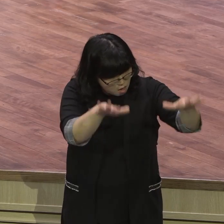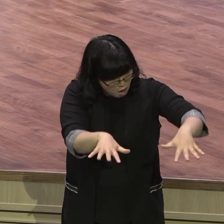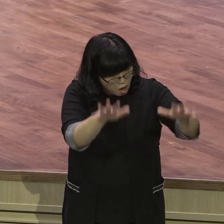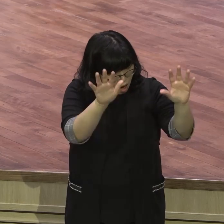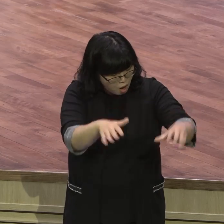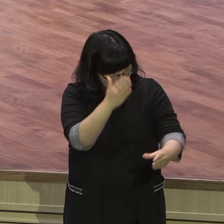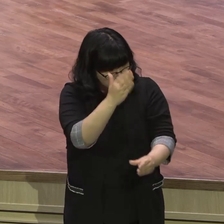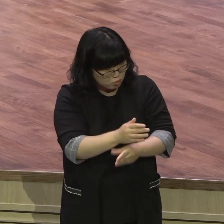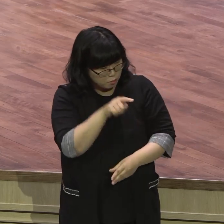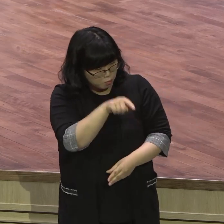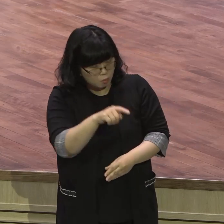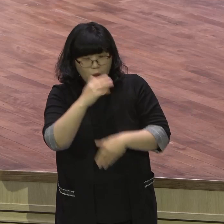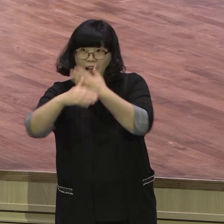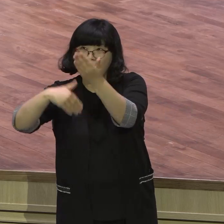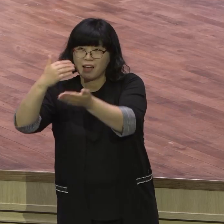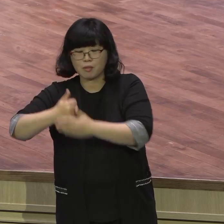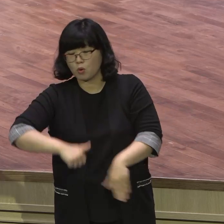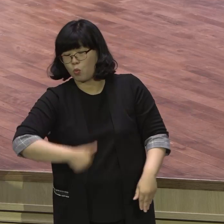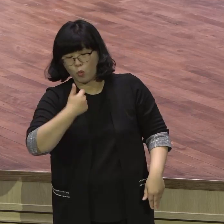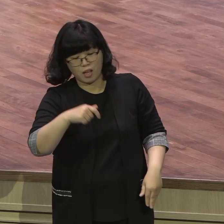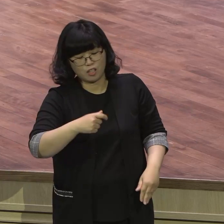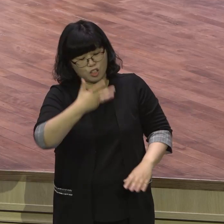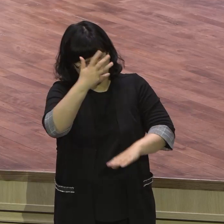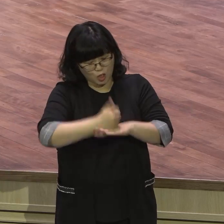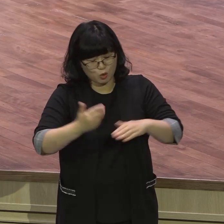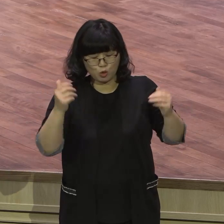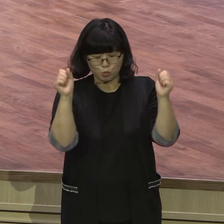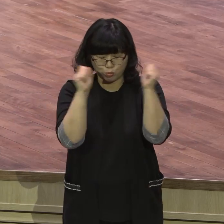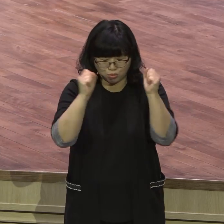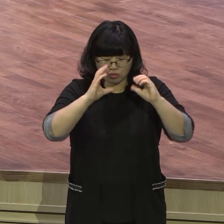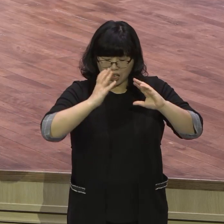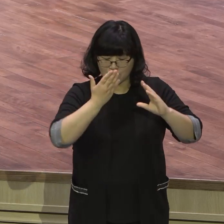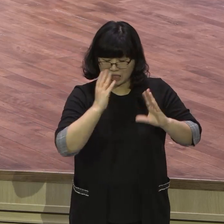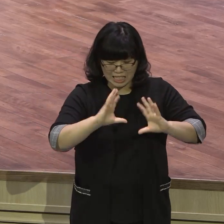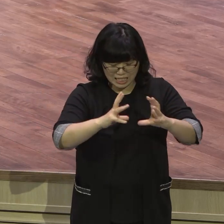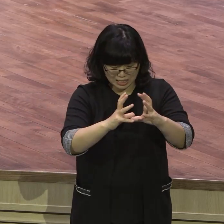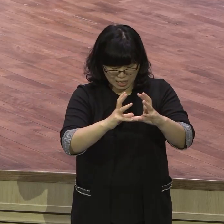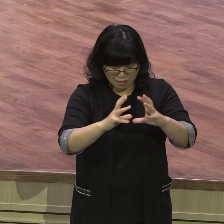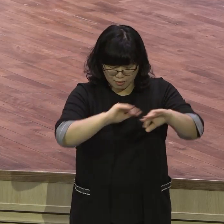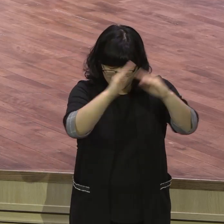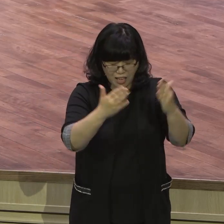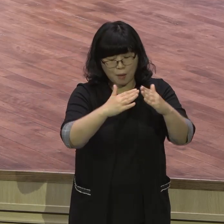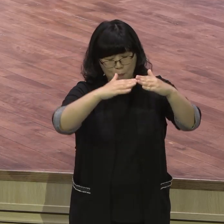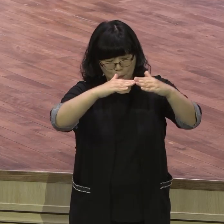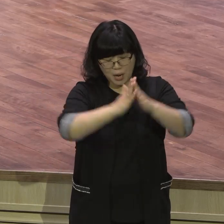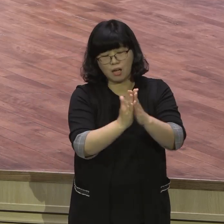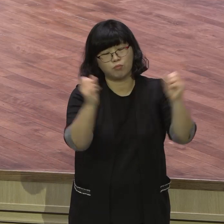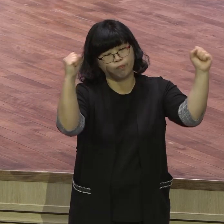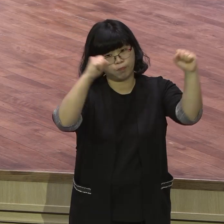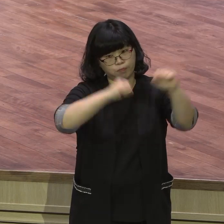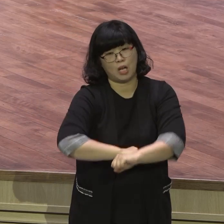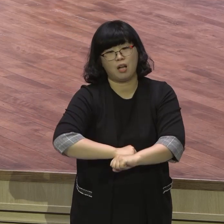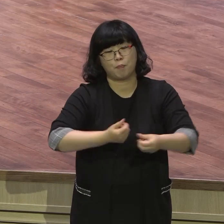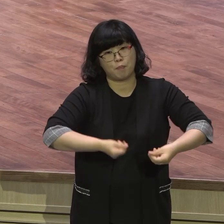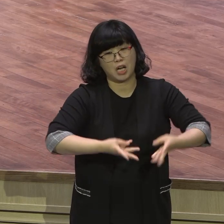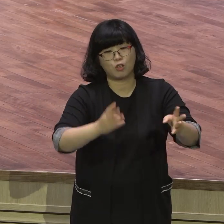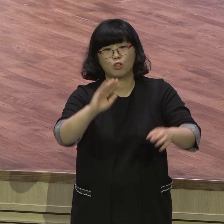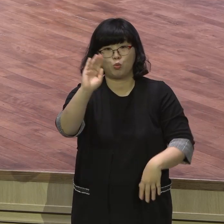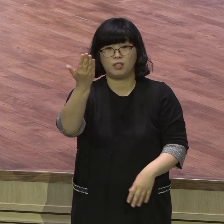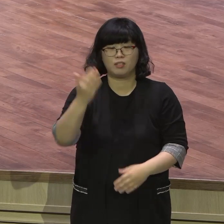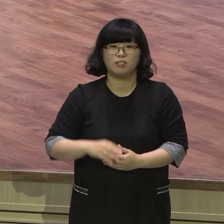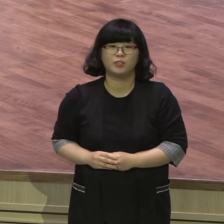늦추지 않습니다. 우는 사자같이 두루다니며 삼길자를 찾는다. 어떻게 해서든지